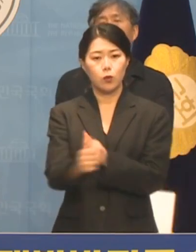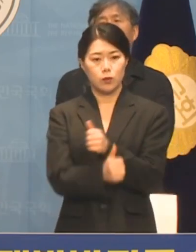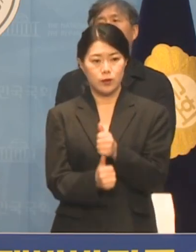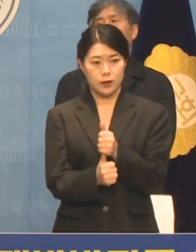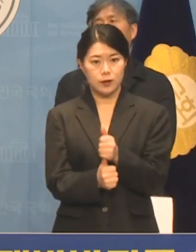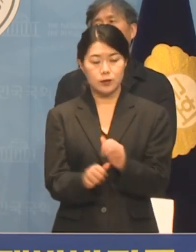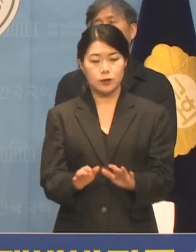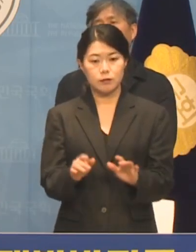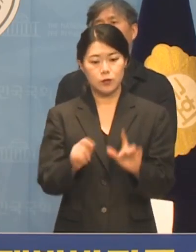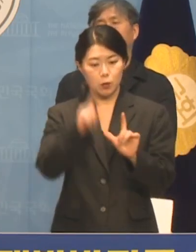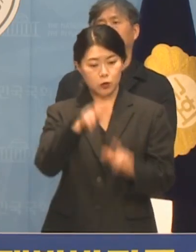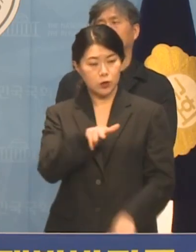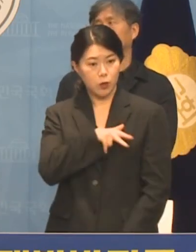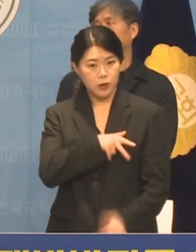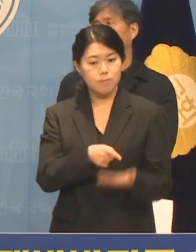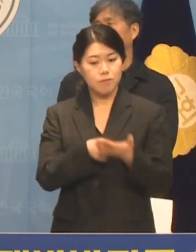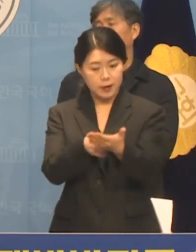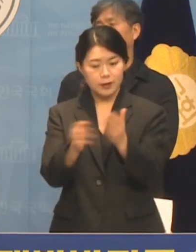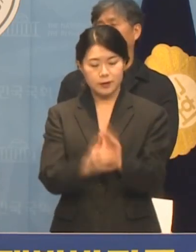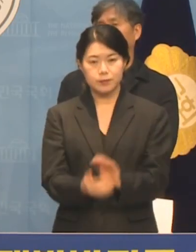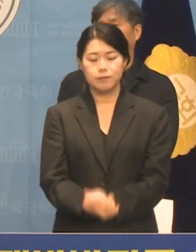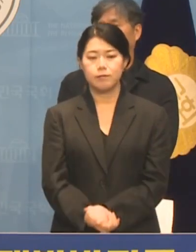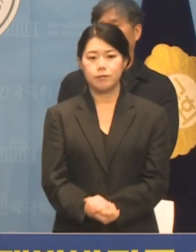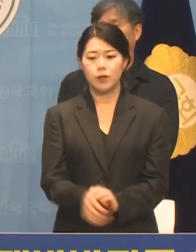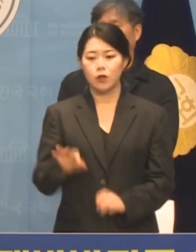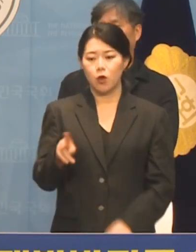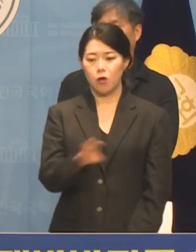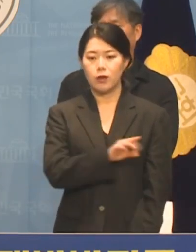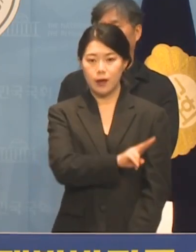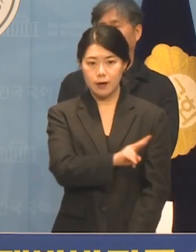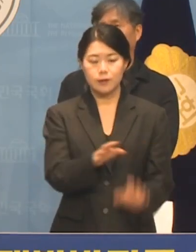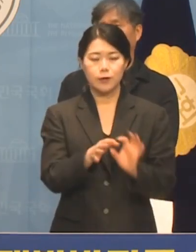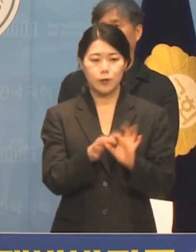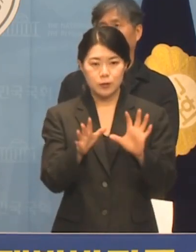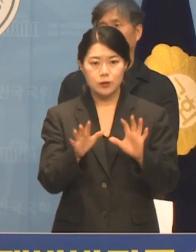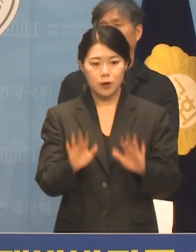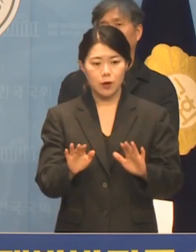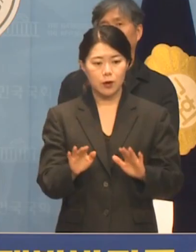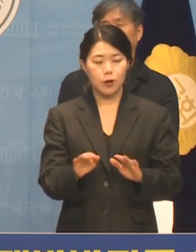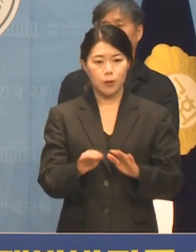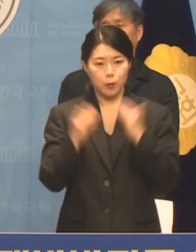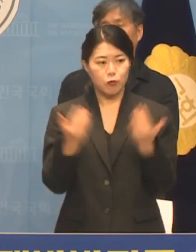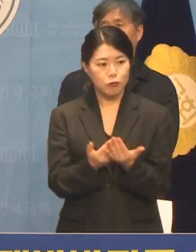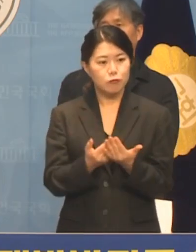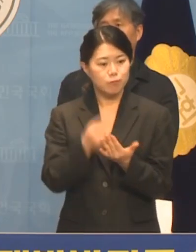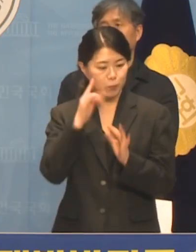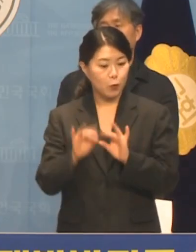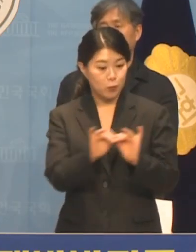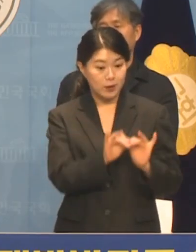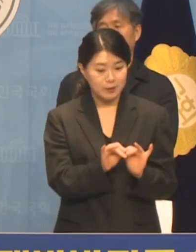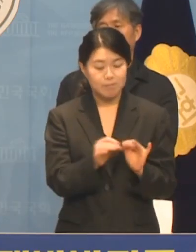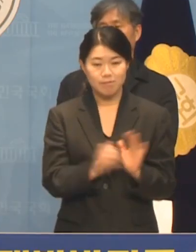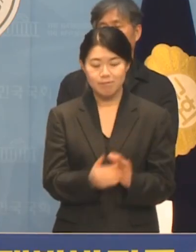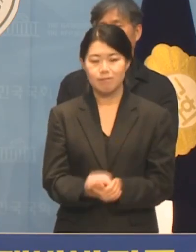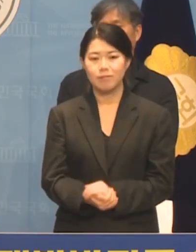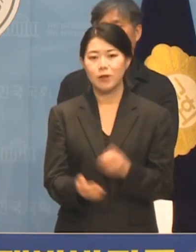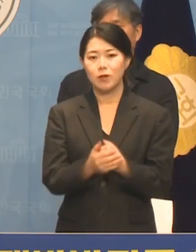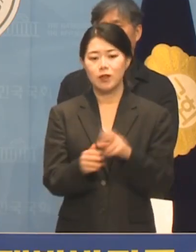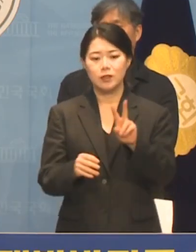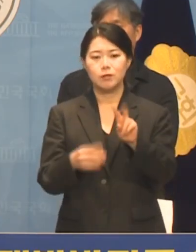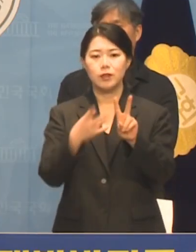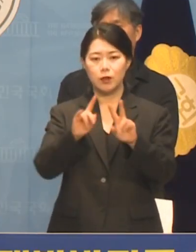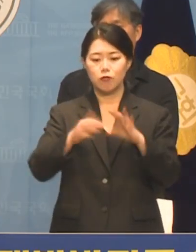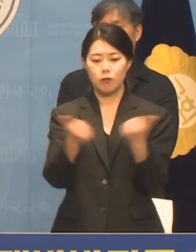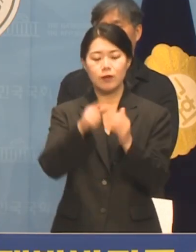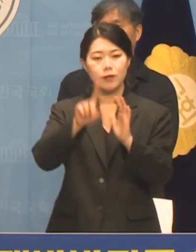많은 다수 의원님들이 발의를 했습니다. 여야 할 것 없이 많은 의원들이 발의를 했기 때문에 이번 22대